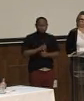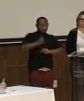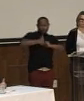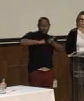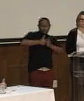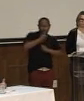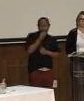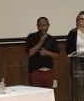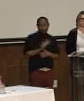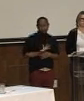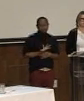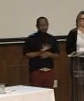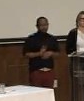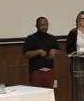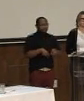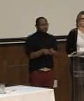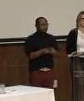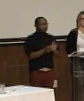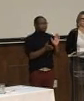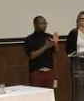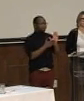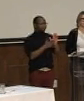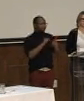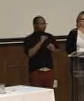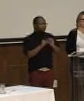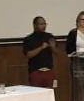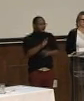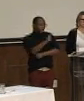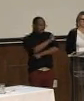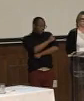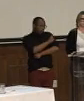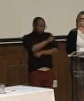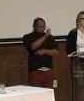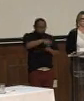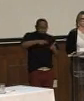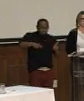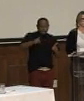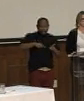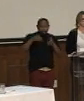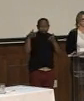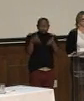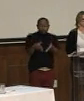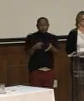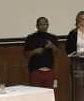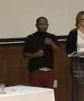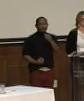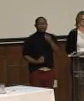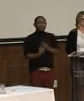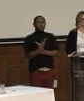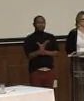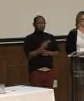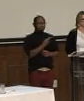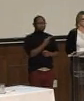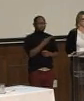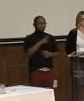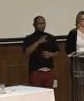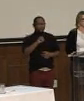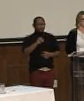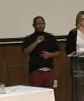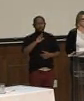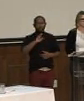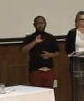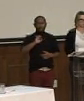estamos propondo também, pelo fato do aluno ser o foco, a criação de uma pró-reitoria de